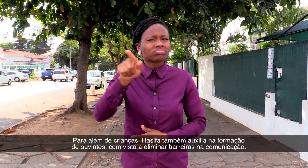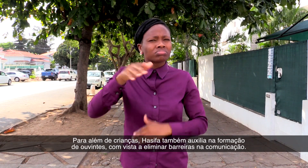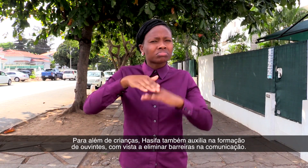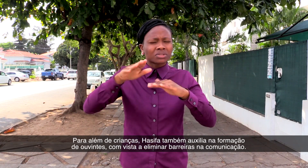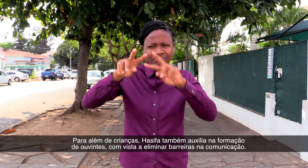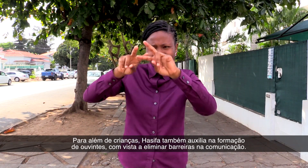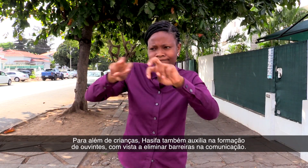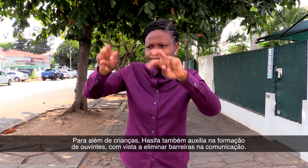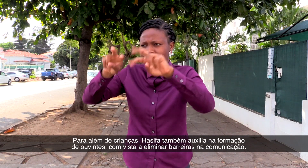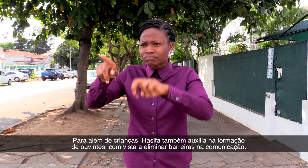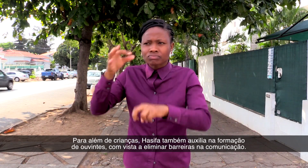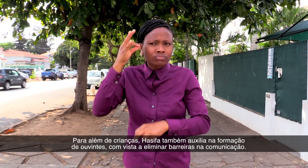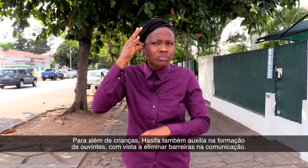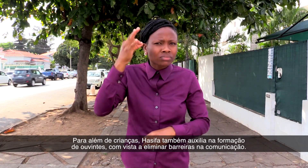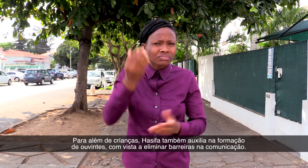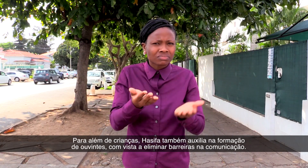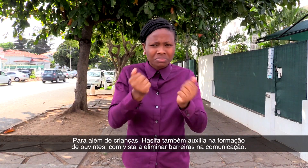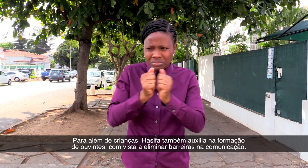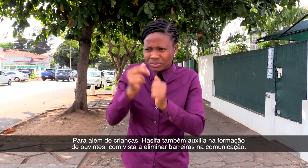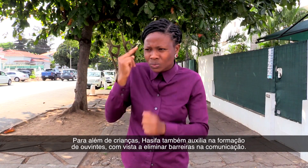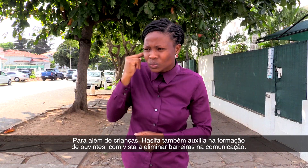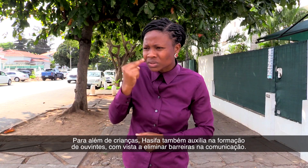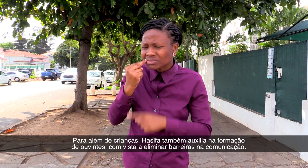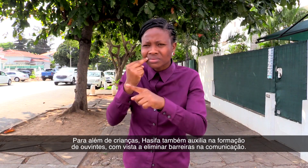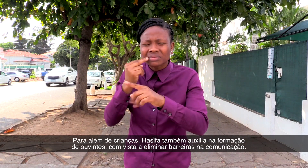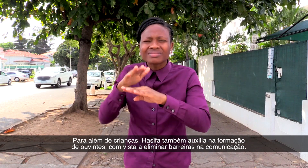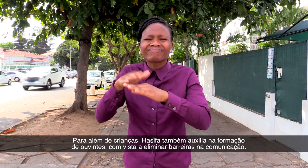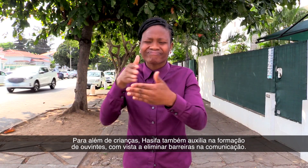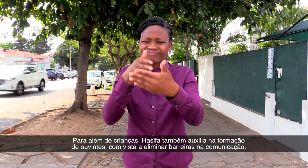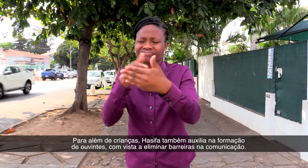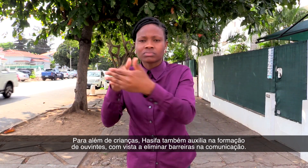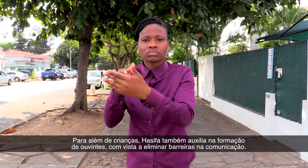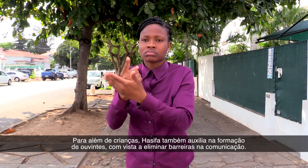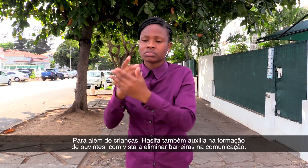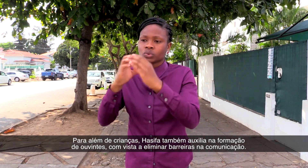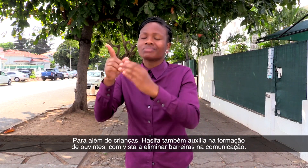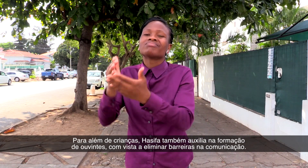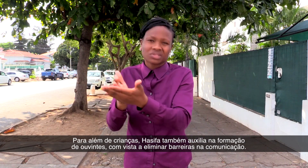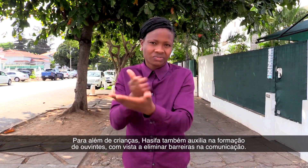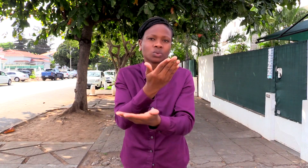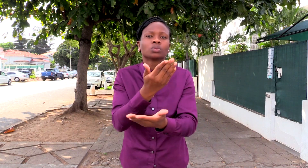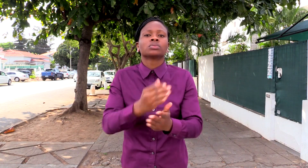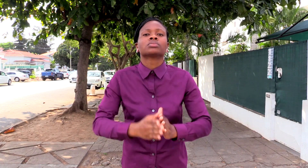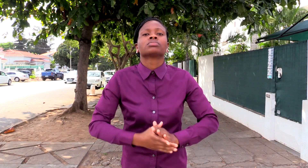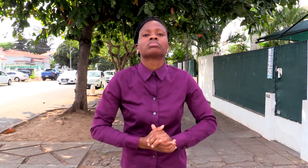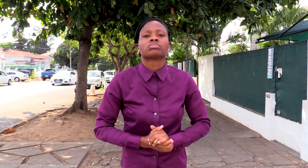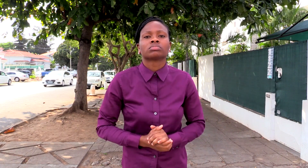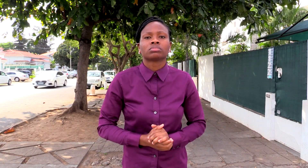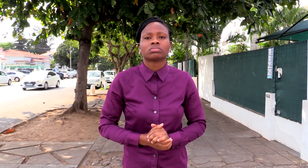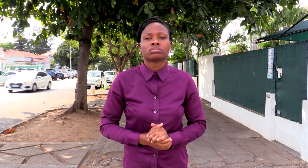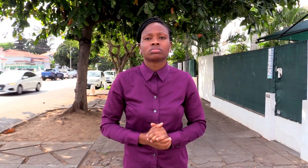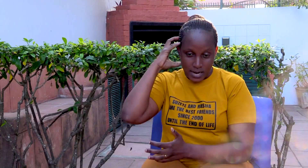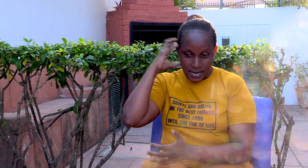crianças, a CIFA também ajuda na formação de ouvintes, com vista a eliminar barreiras na comunicação.